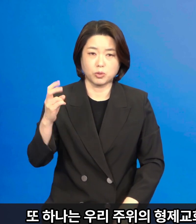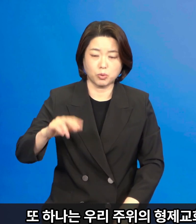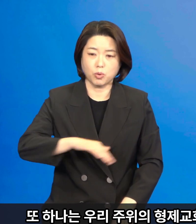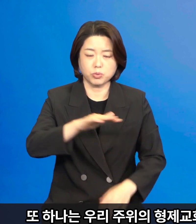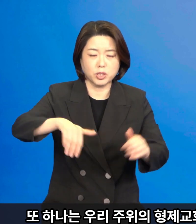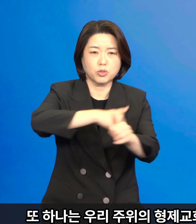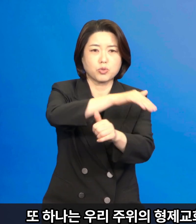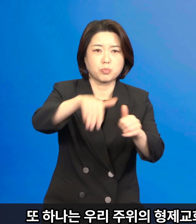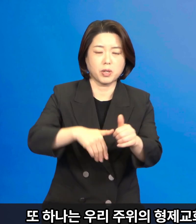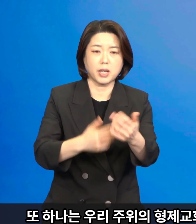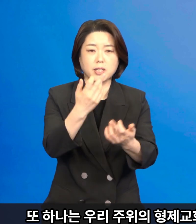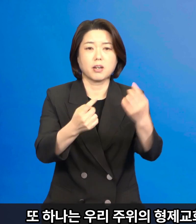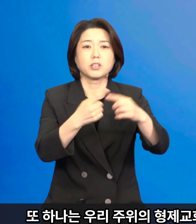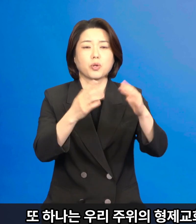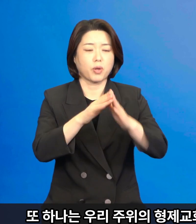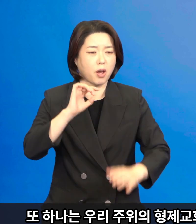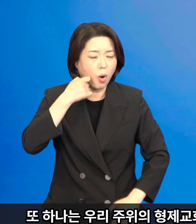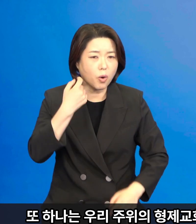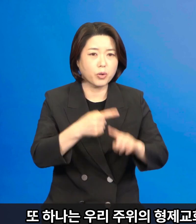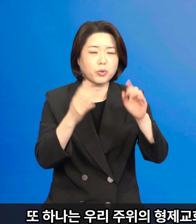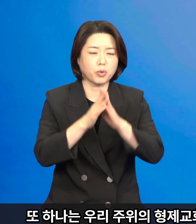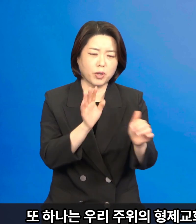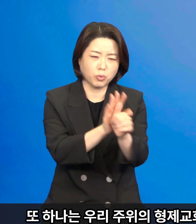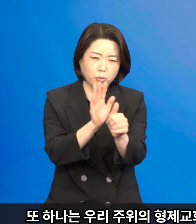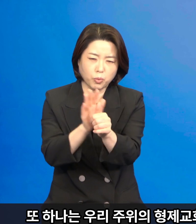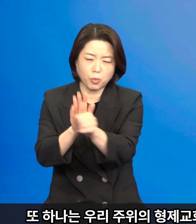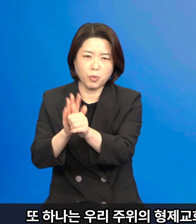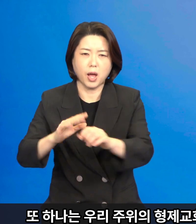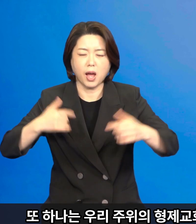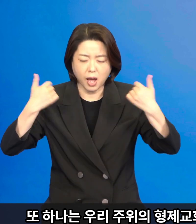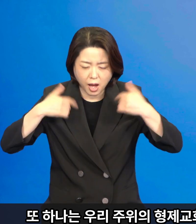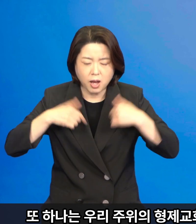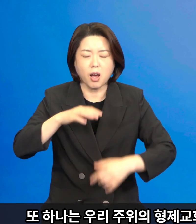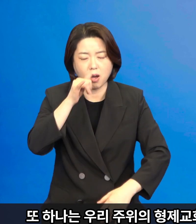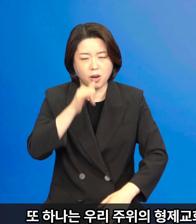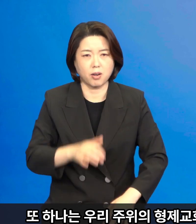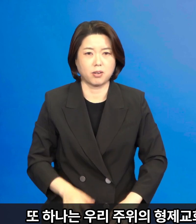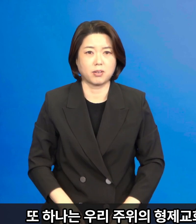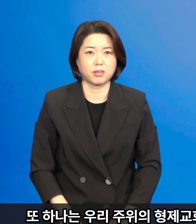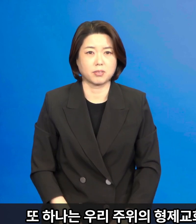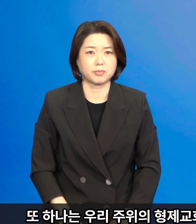주위의 형제 교회, 어려운 교회들을 도왔다는 데 있어요.